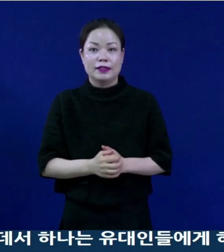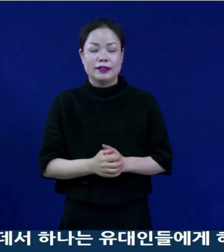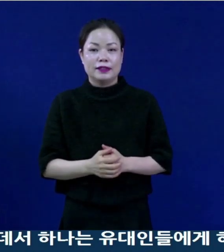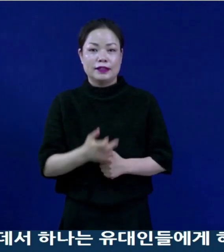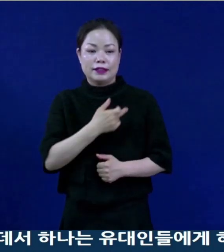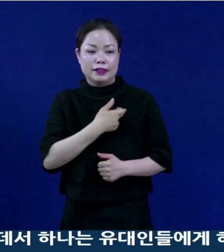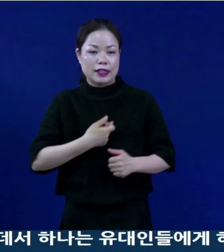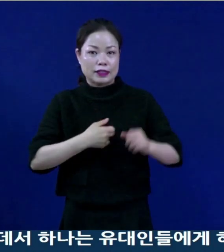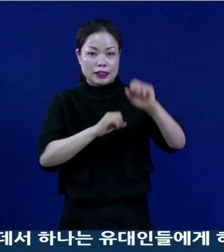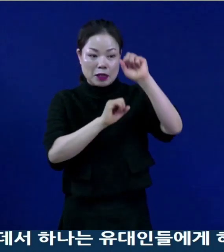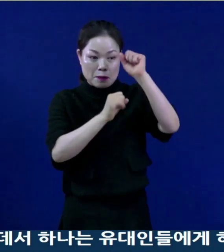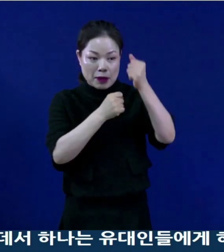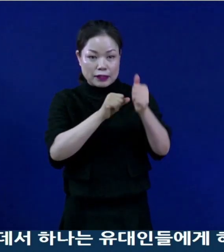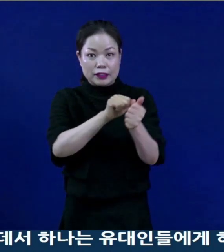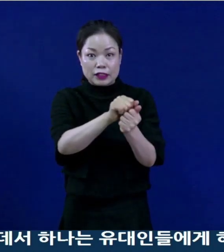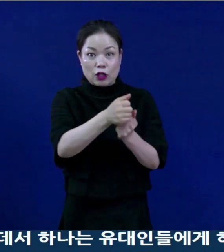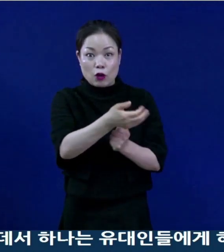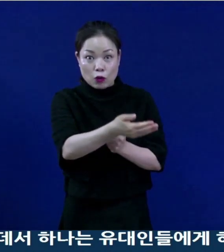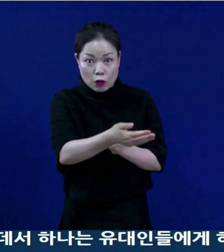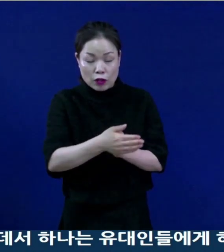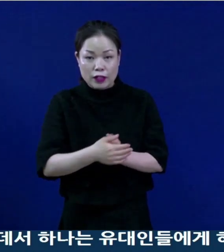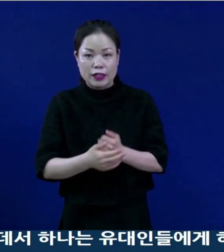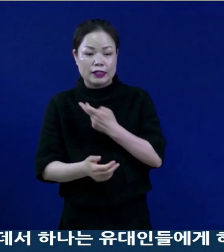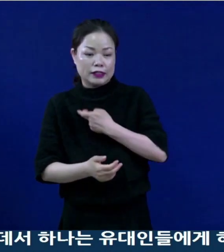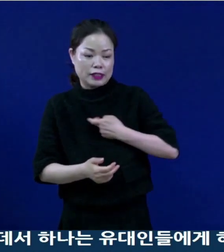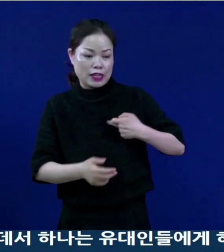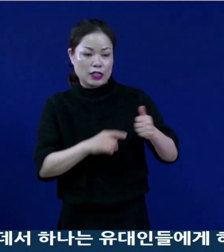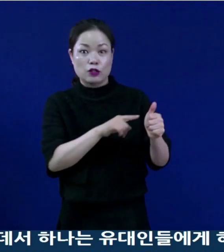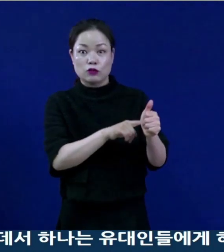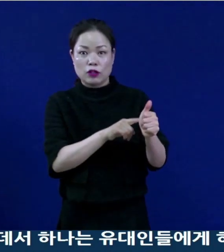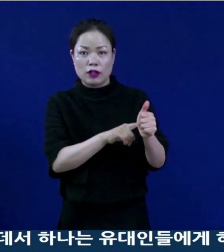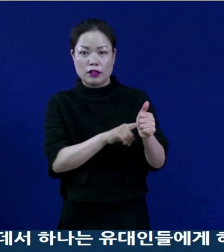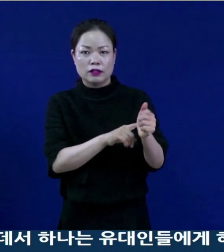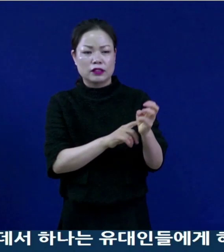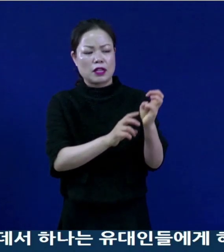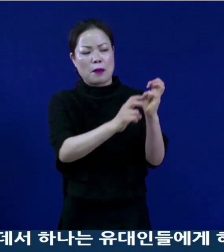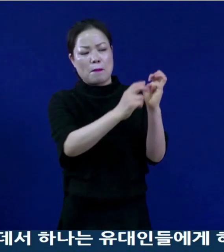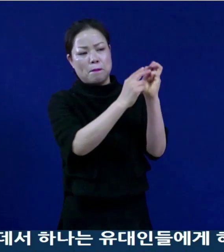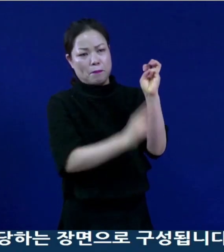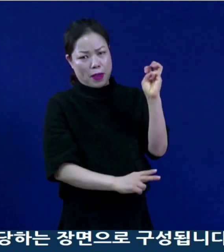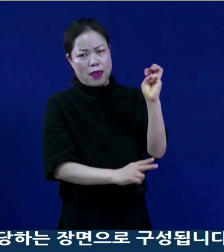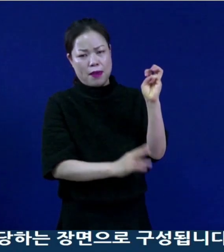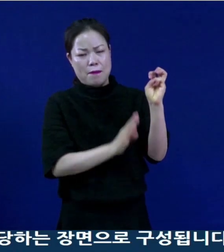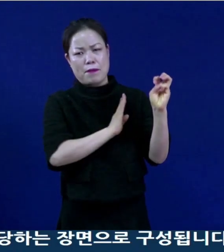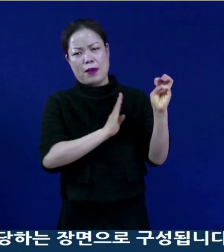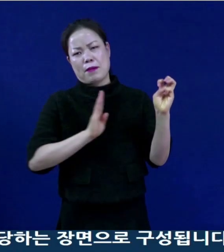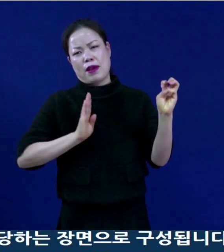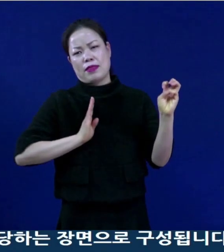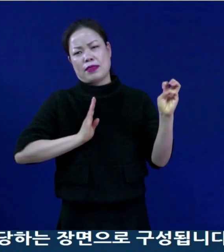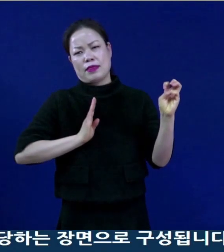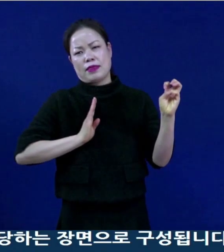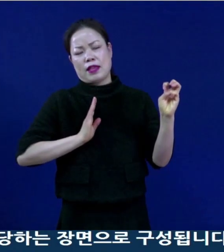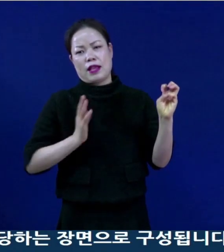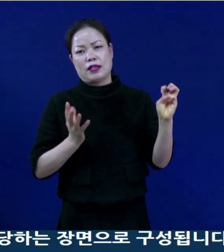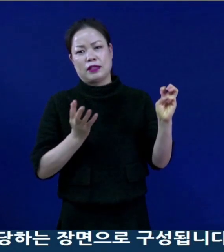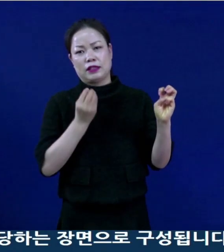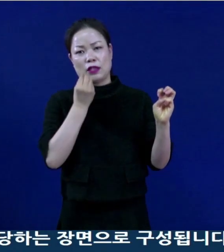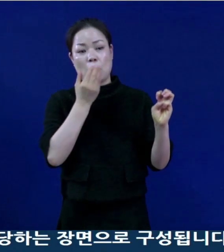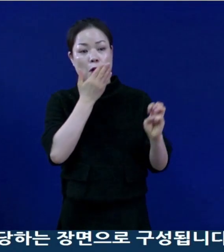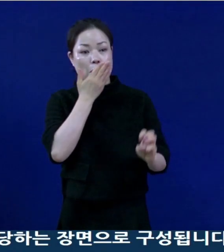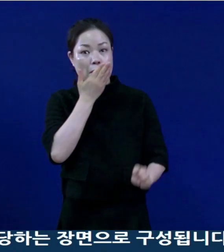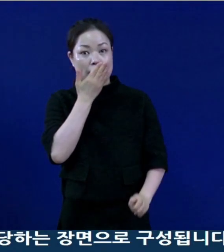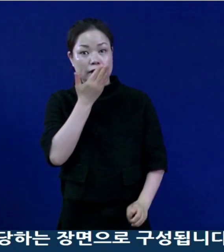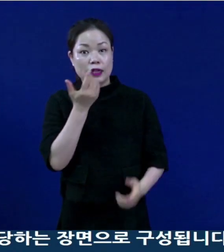제자들의 발을 씻겨주시고, 또 제자 중에 한 사람이 배반할 것도 예고하시고, 성만찬